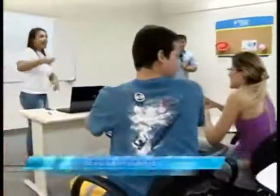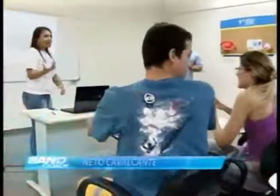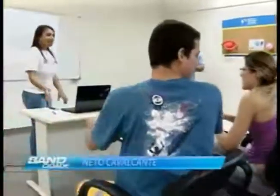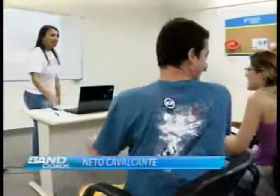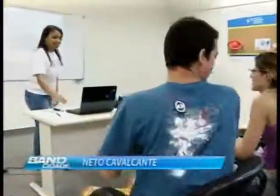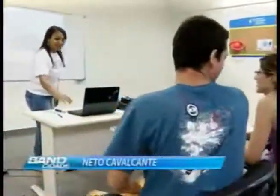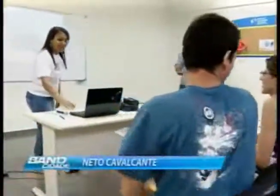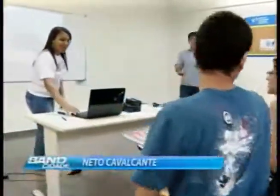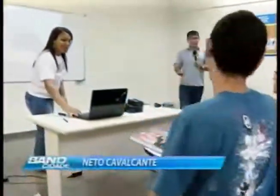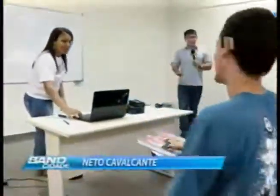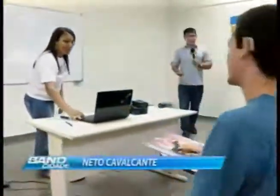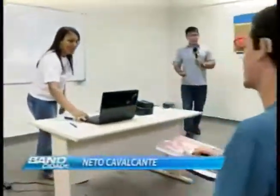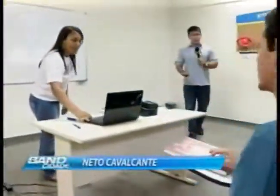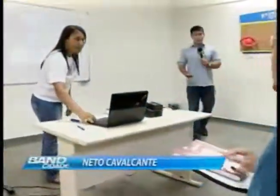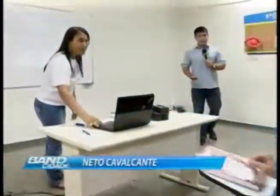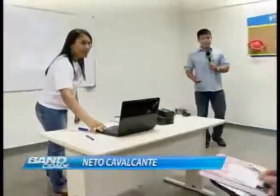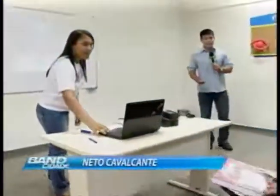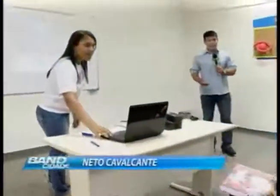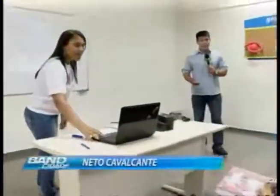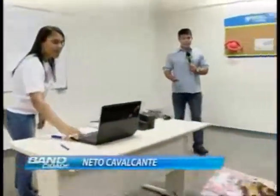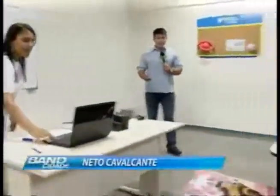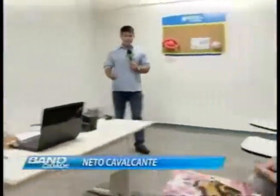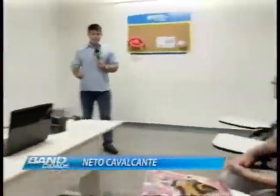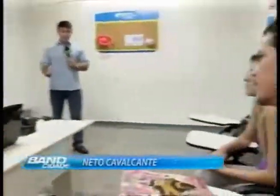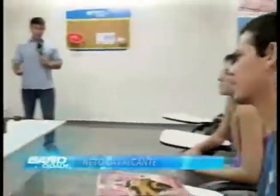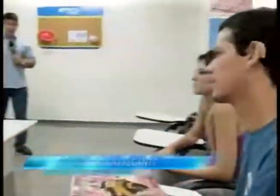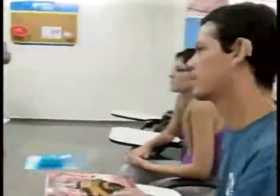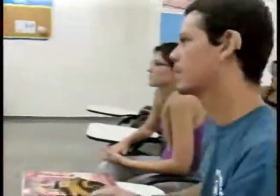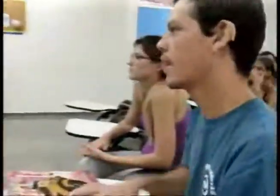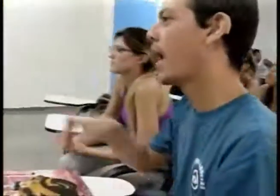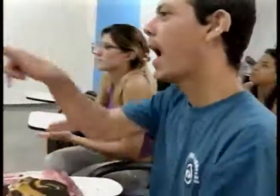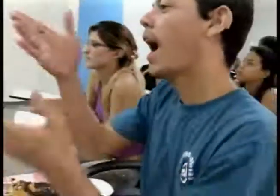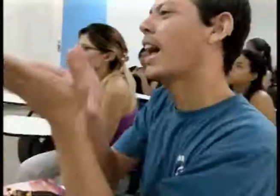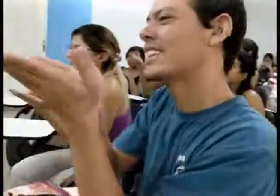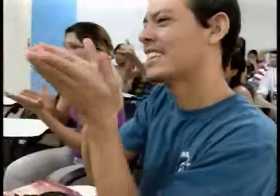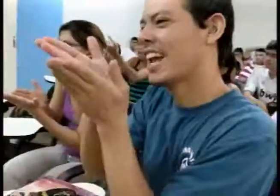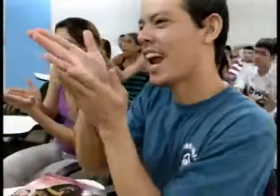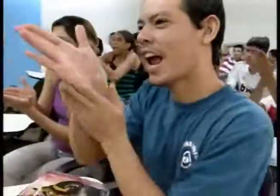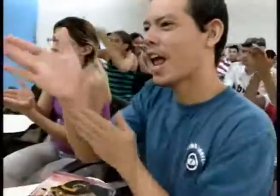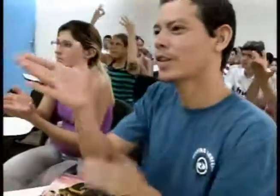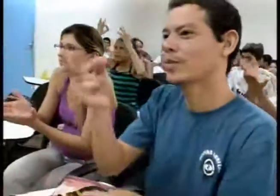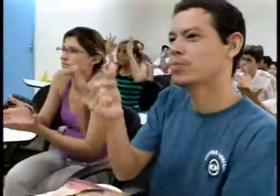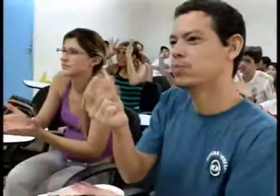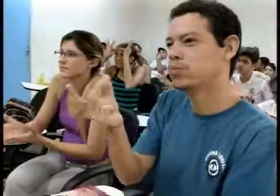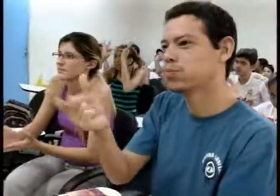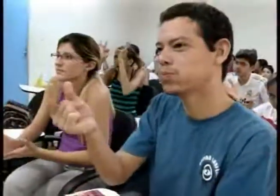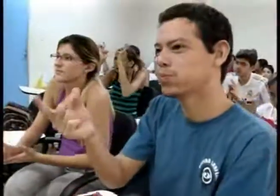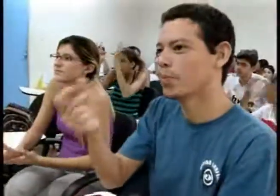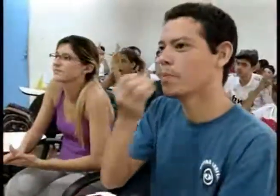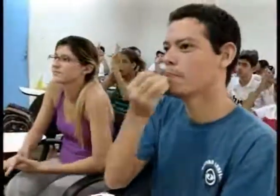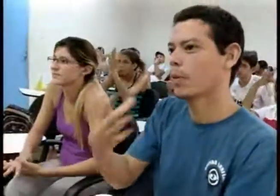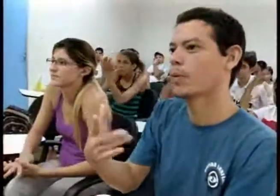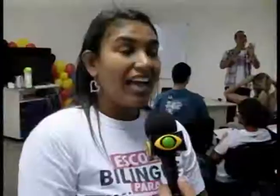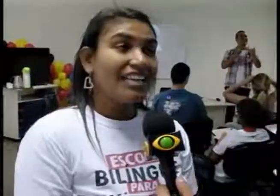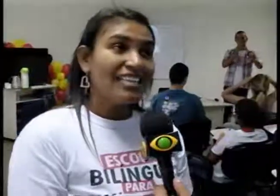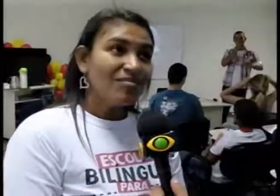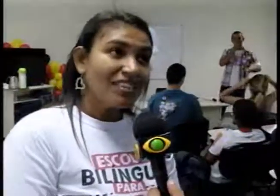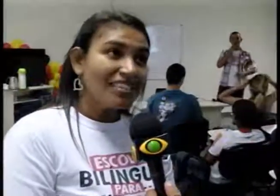do português, esta turma que se prepara para fazer a prova do Enem utiliza a língua brasileira de sinais. A Libras é